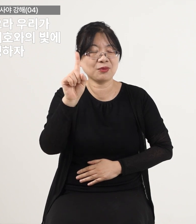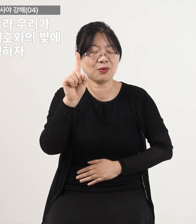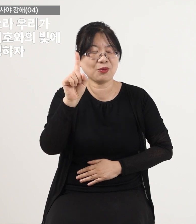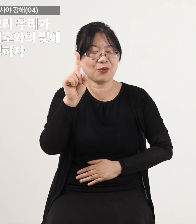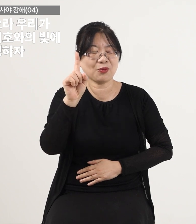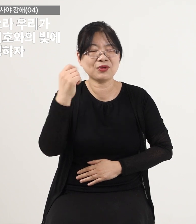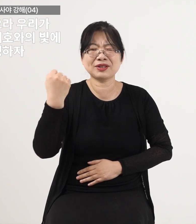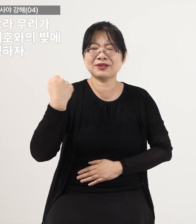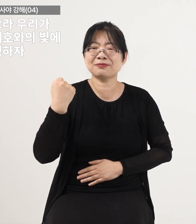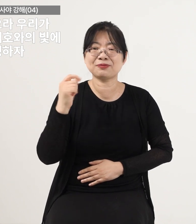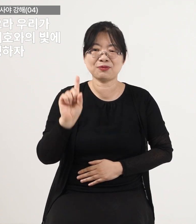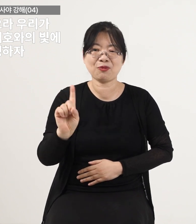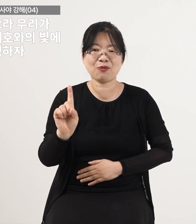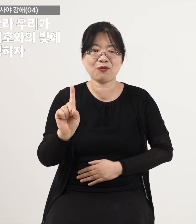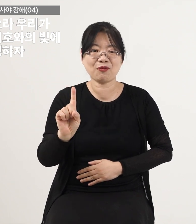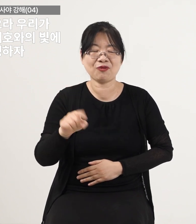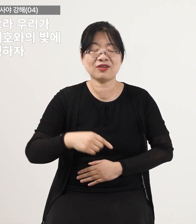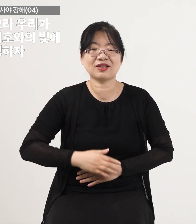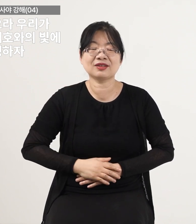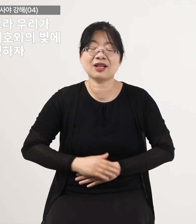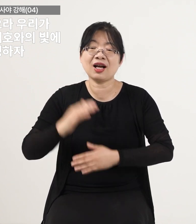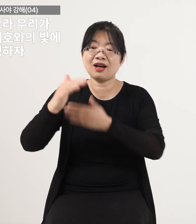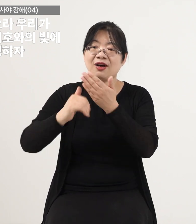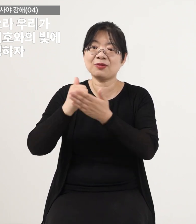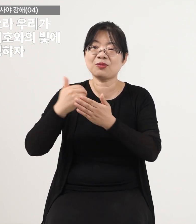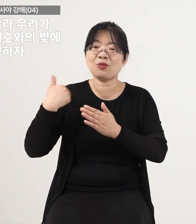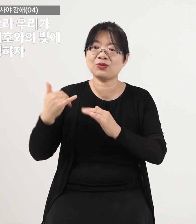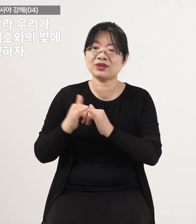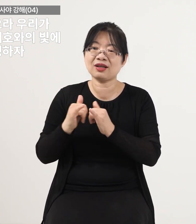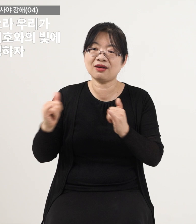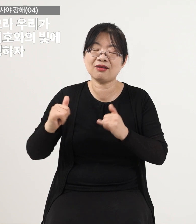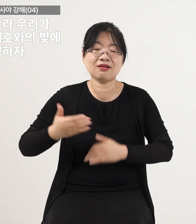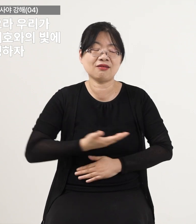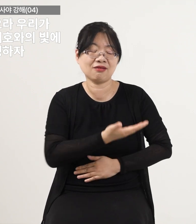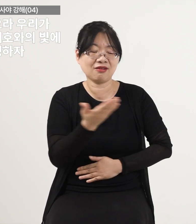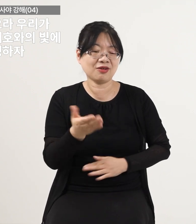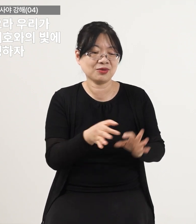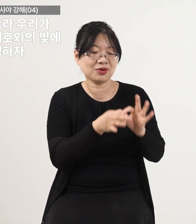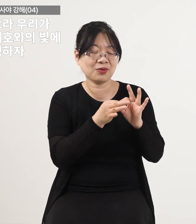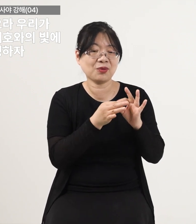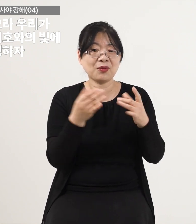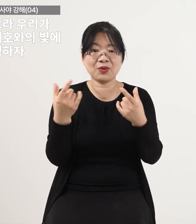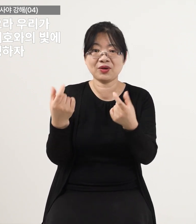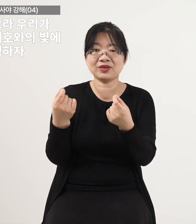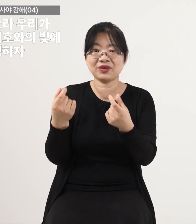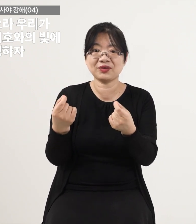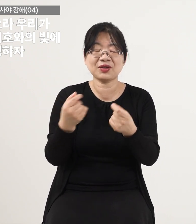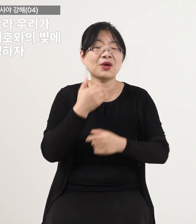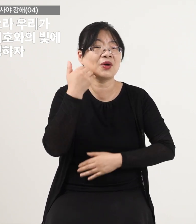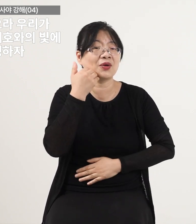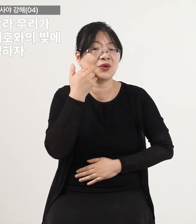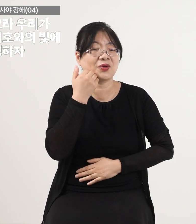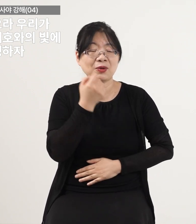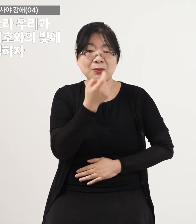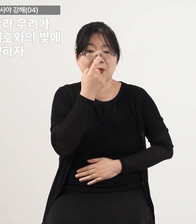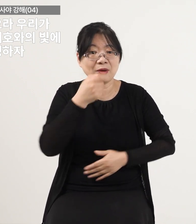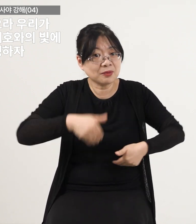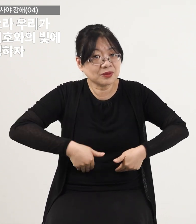기운은 뭘까? 하나님 모르는 사람들이 여러분들을 통해서 그렇게 누구를 배워야